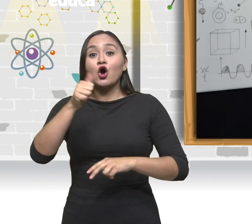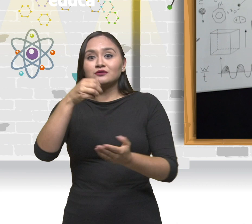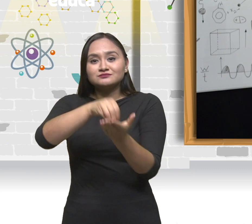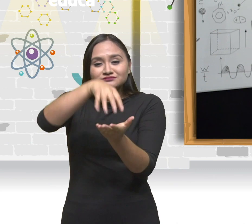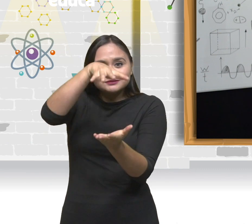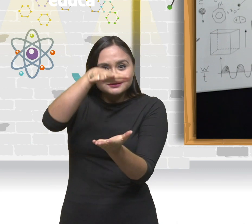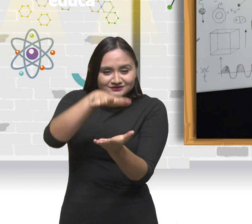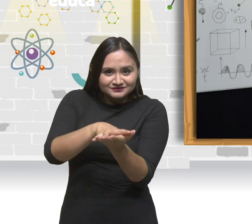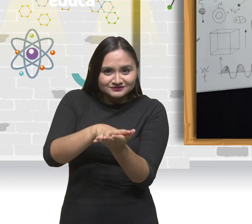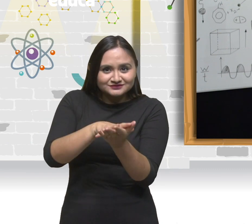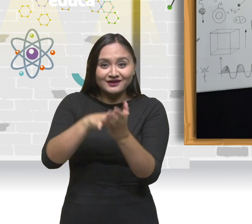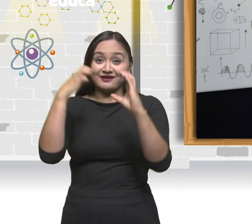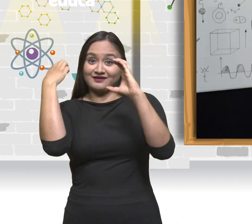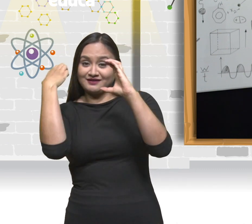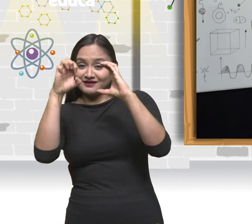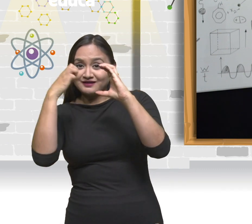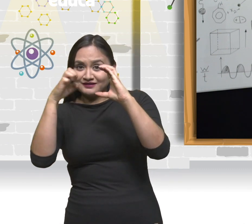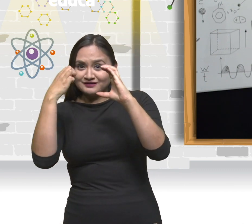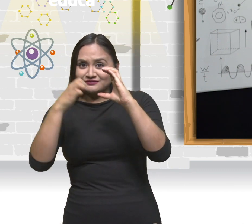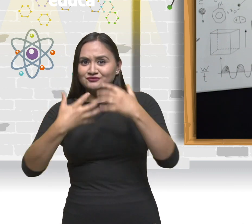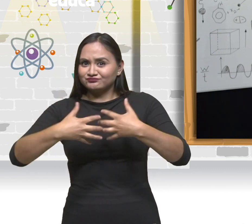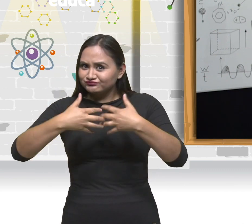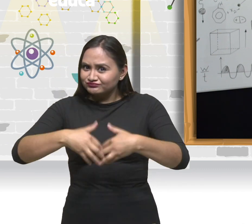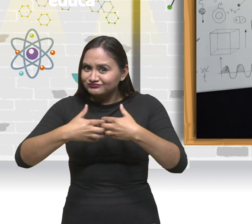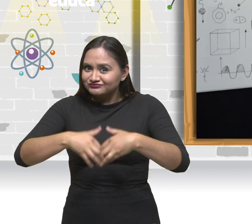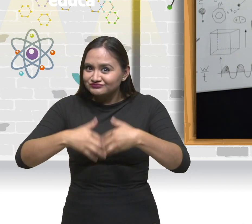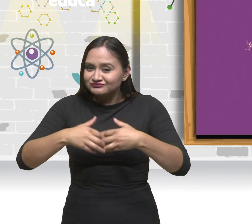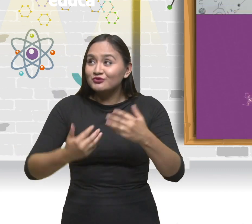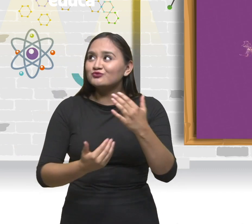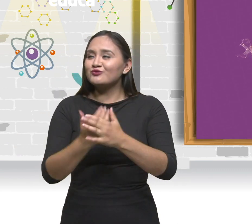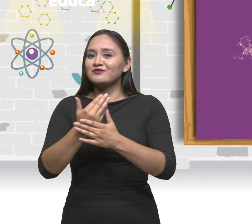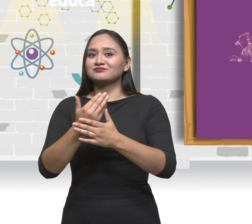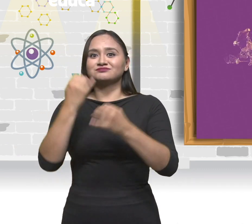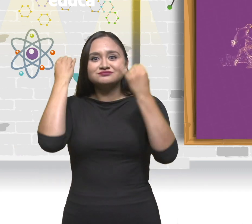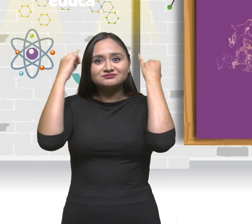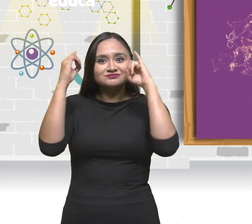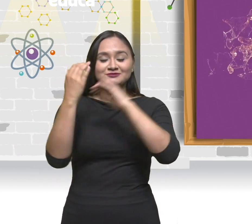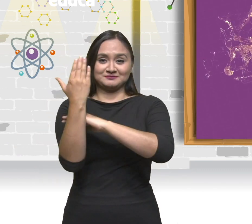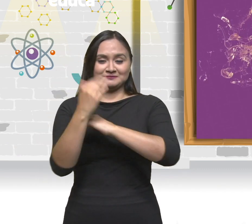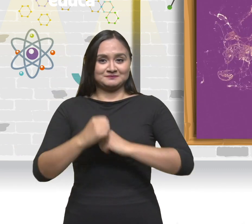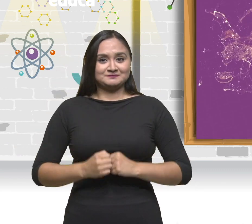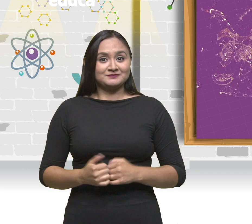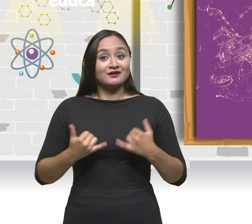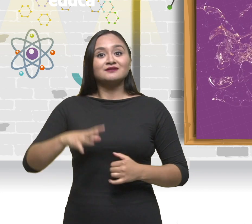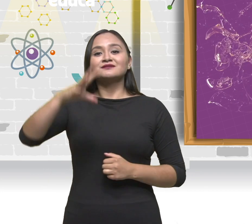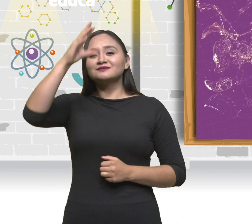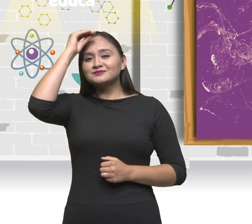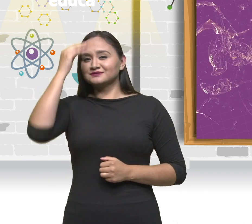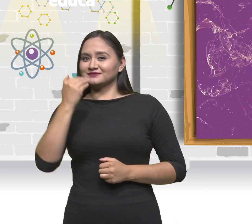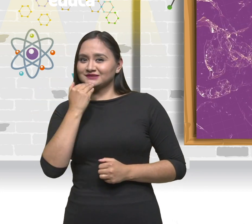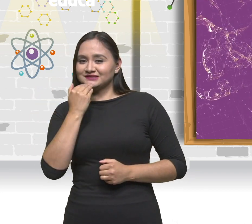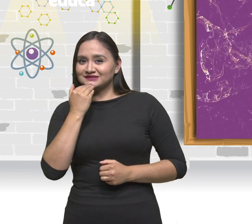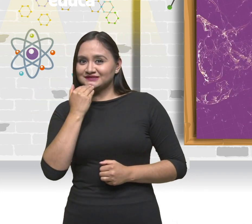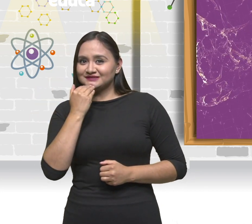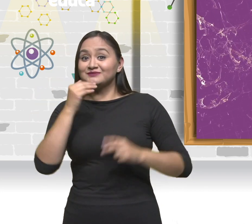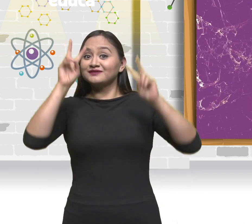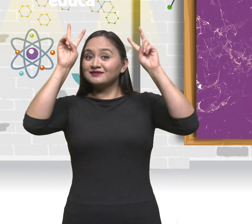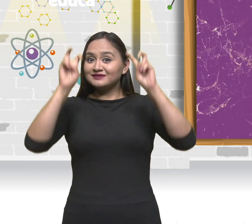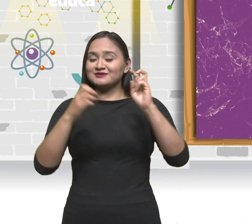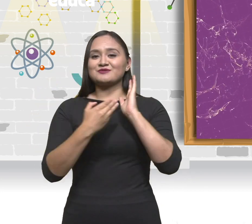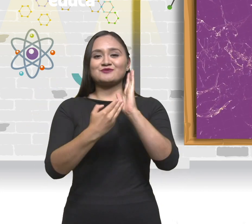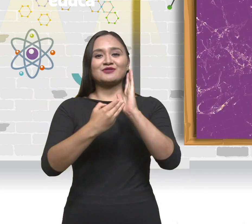aplicaciones que tuvo el descubrimiento del electrón en la industria, como lo fue el televisor. Hoy, en nuestra clase de profe youtuber de